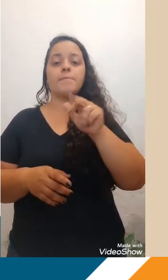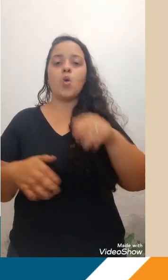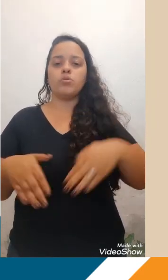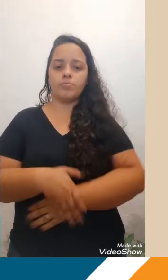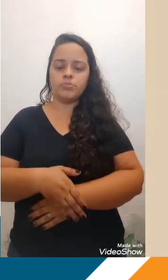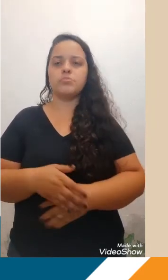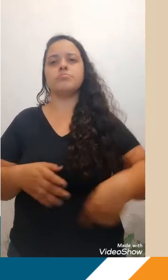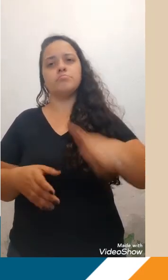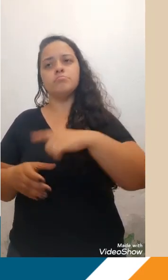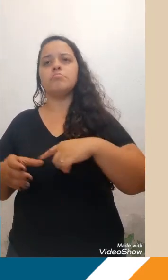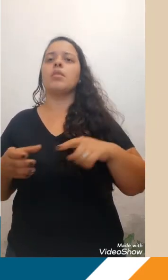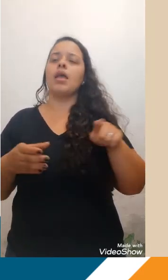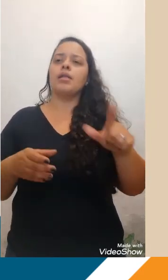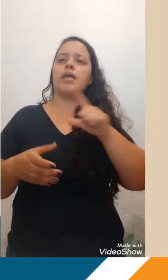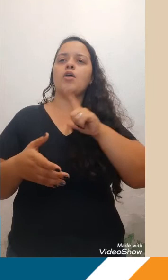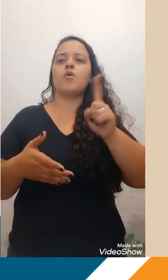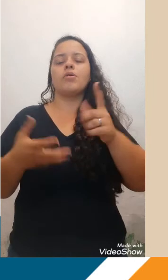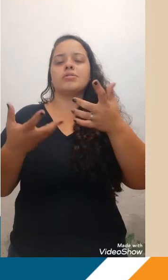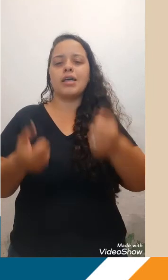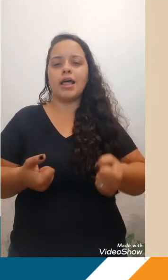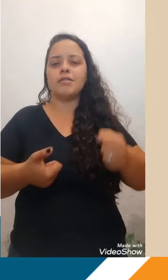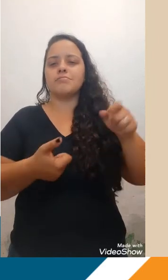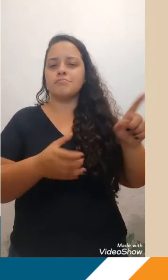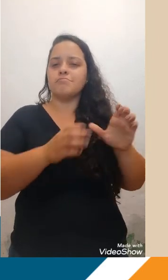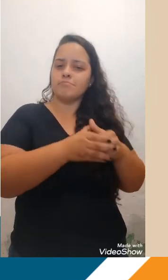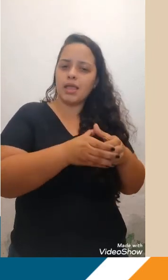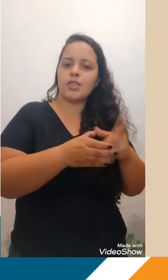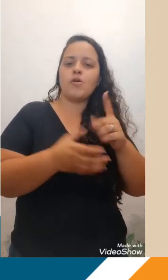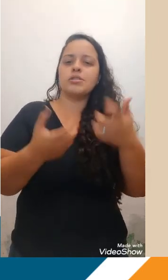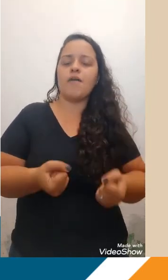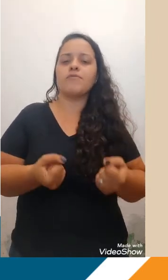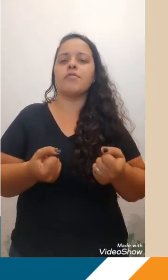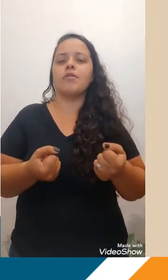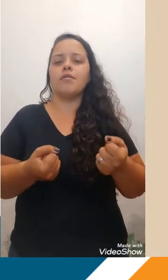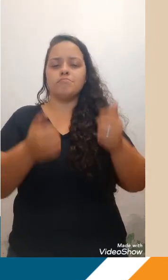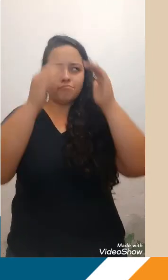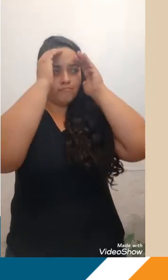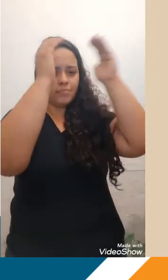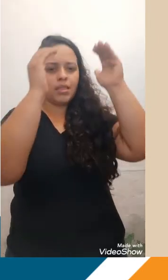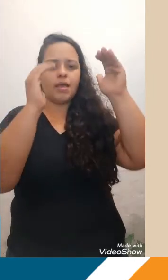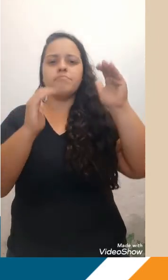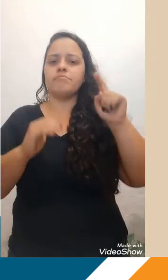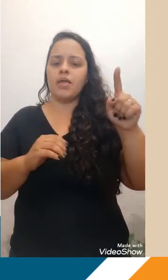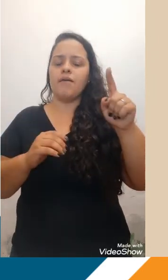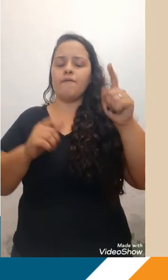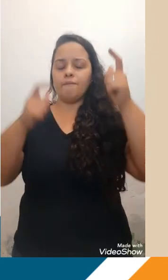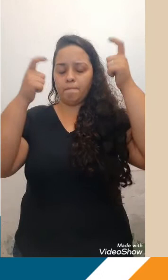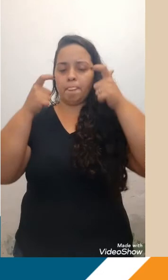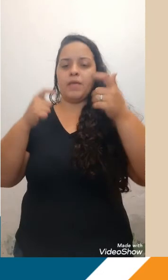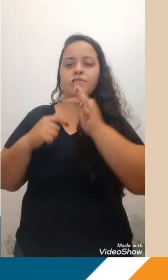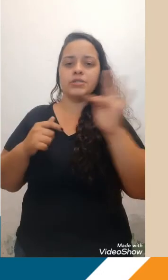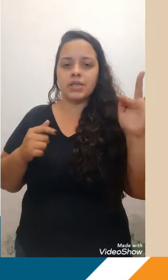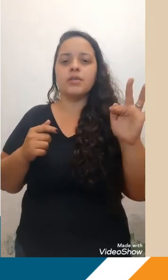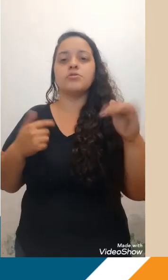e crioulos, a elite local, não aceitavam as ordens de um rei francês e, por isso, foram formadas por todos os vice-reinos